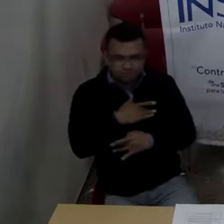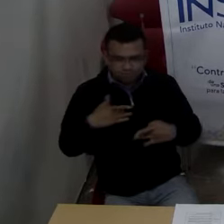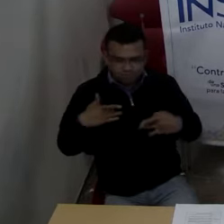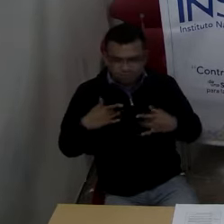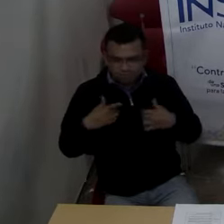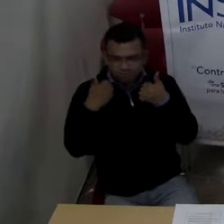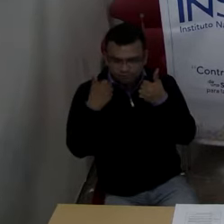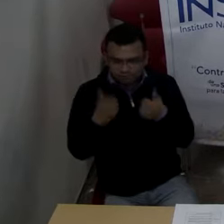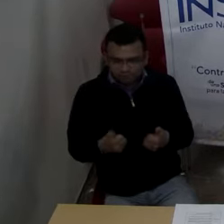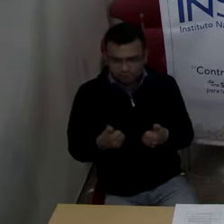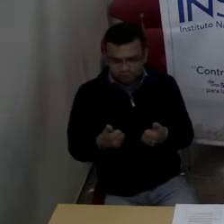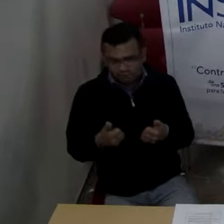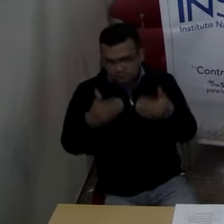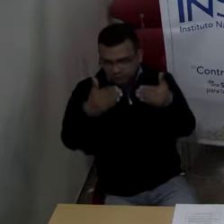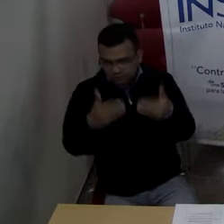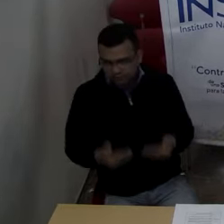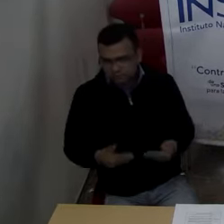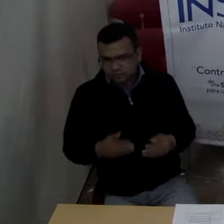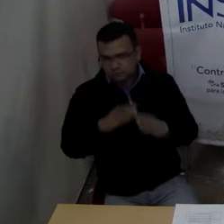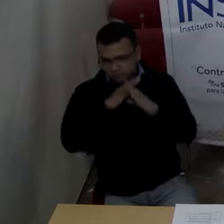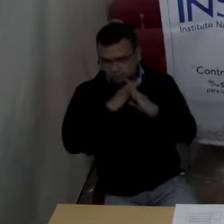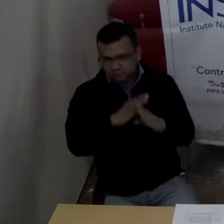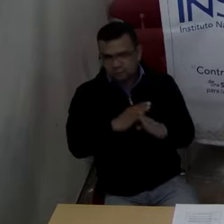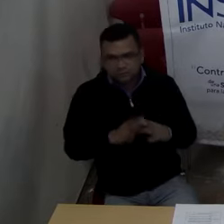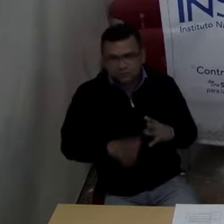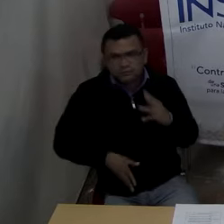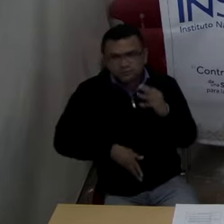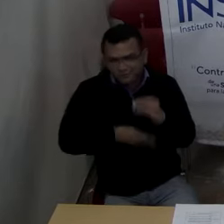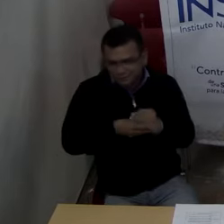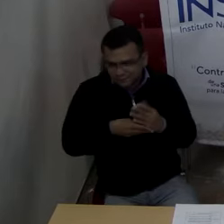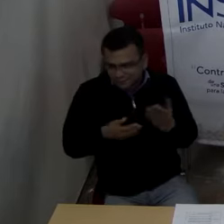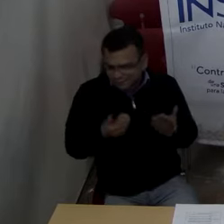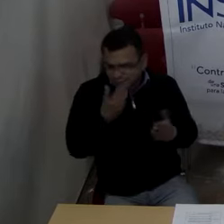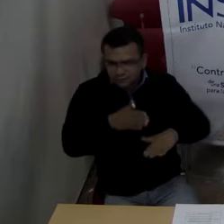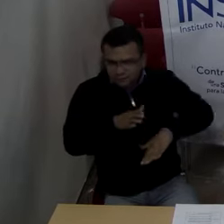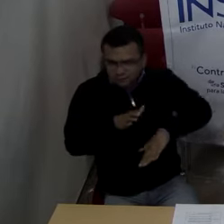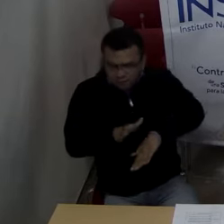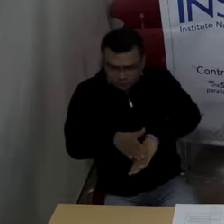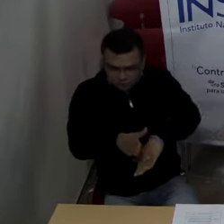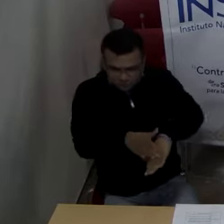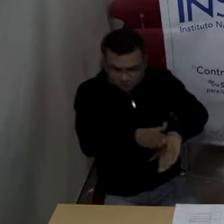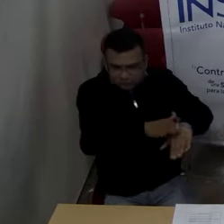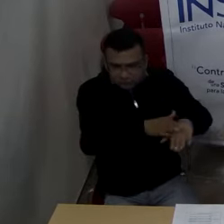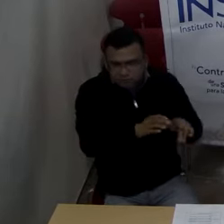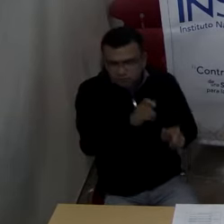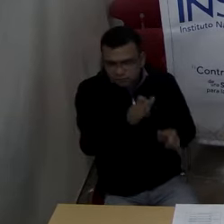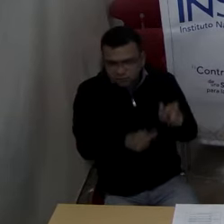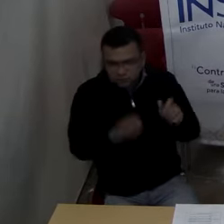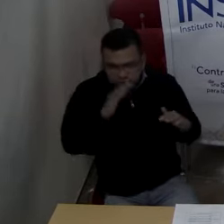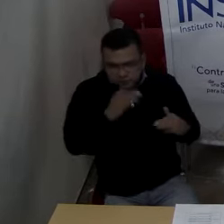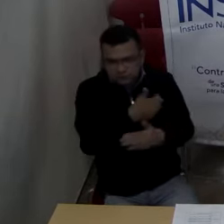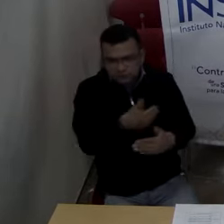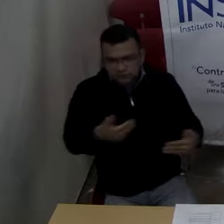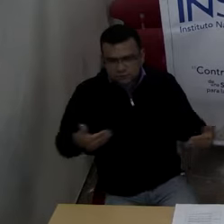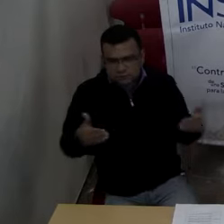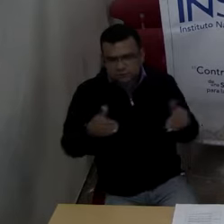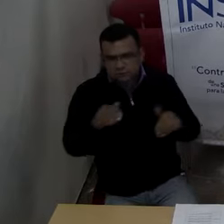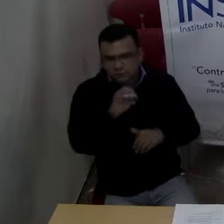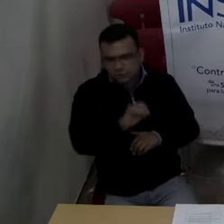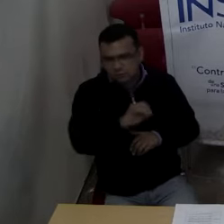el fomento de la detección temprana de los niños y niñas en primera infancia con